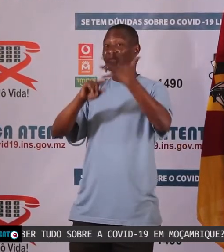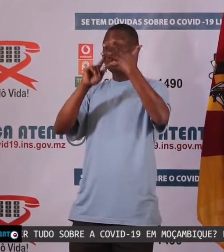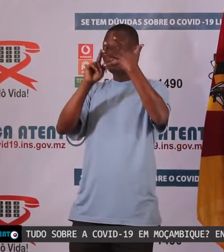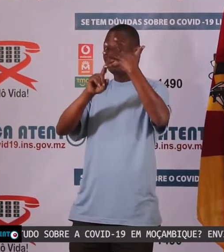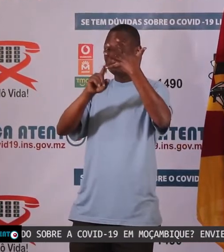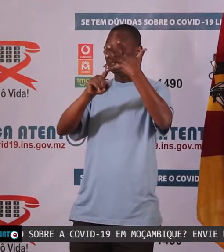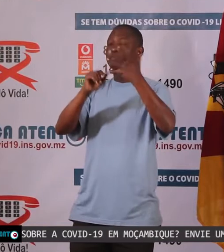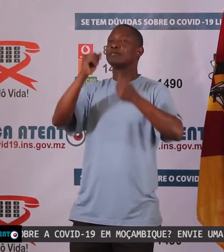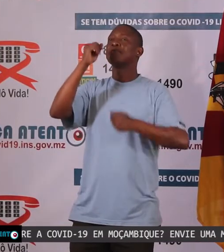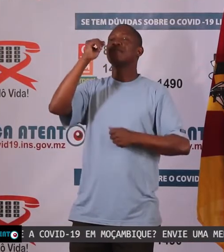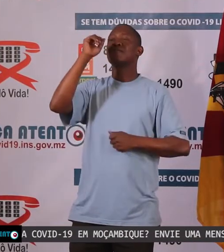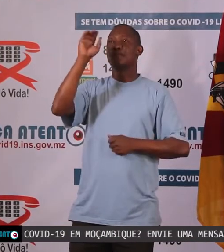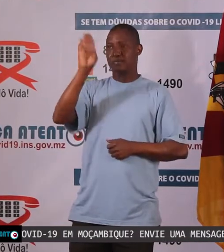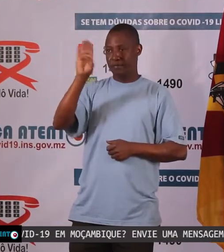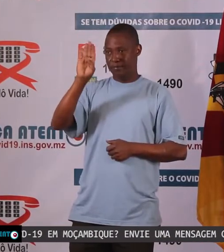Sofala.